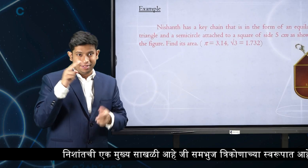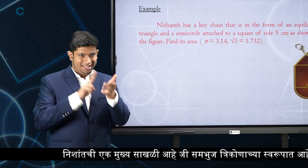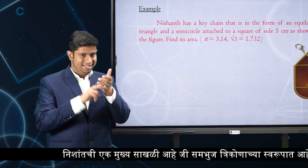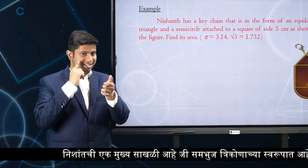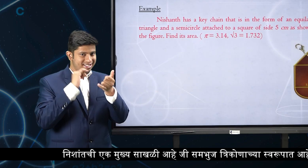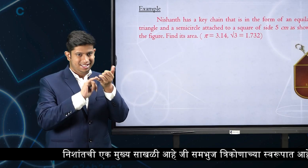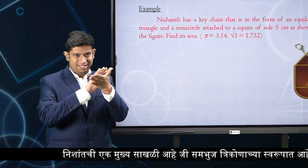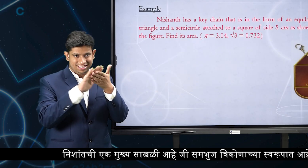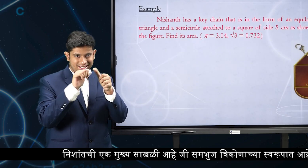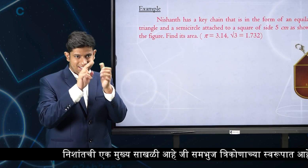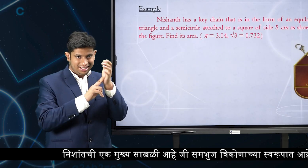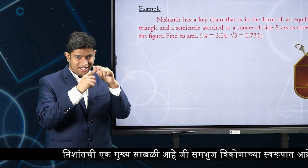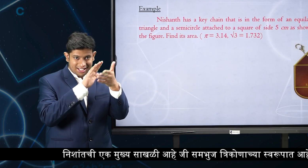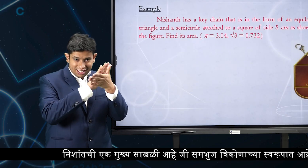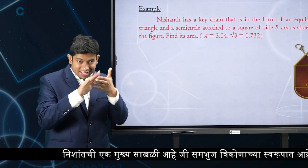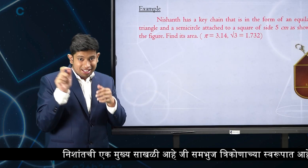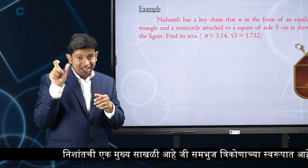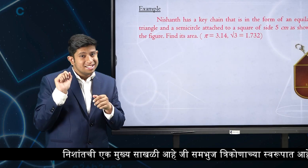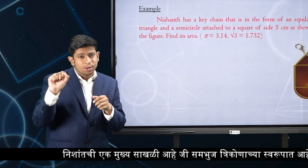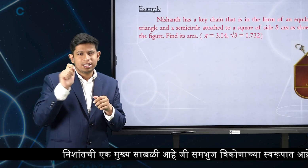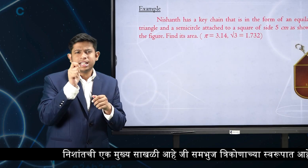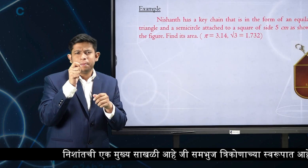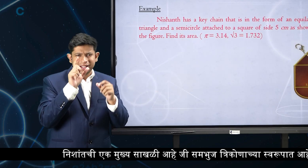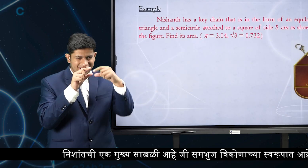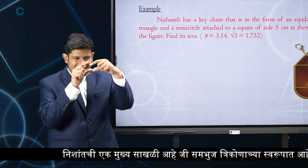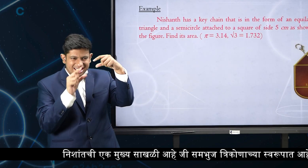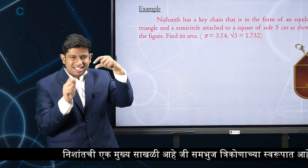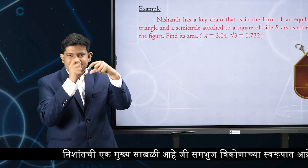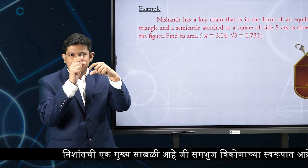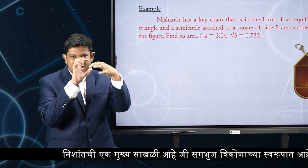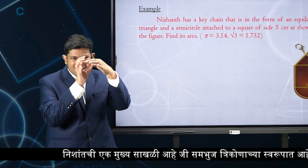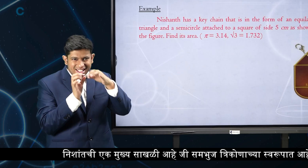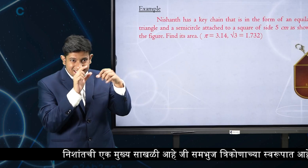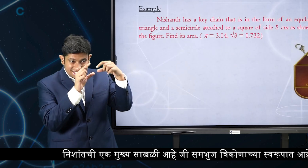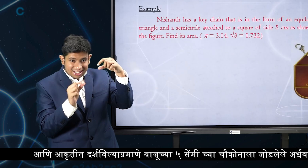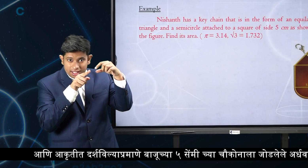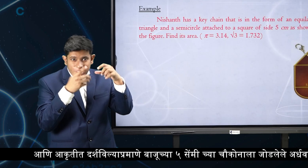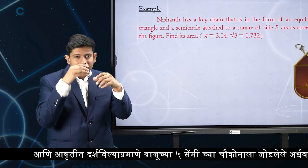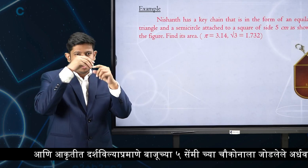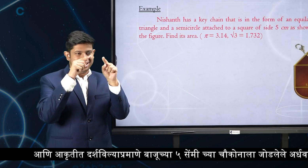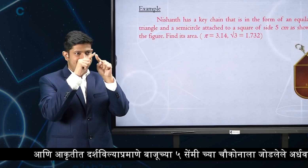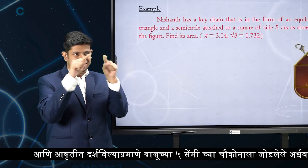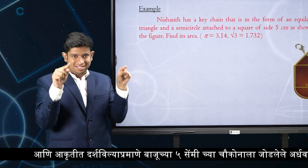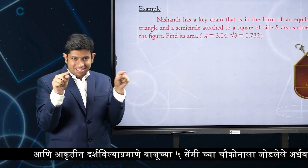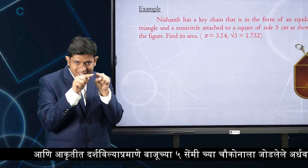निशांतची एक मुख्य साखळी आहे जे समभुज त्रिकोणाच्या स्वरूपात आहे आणि आकृतीत